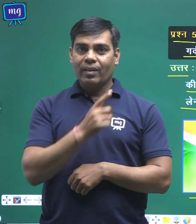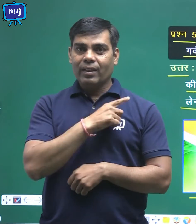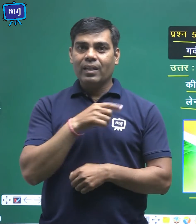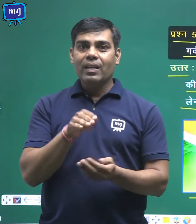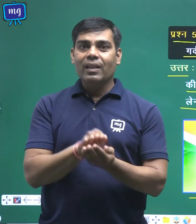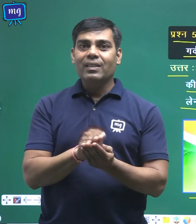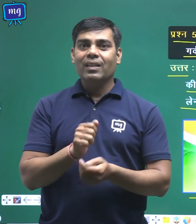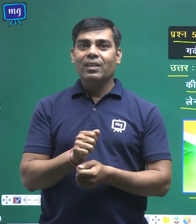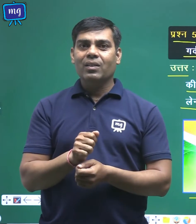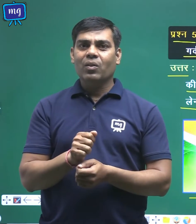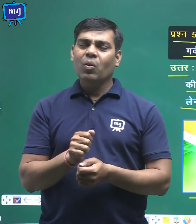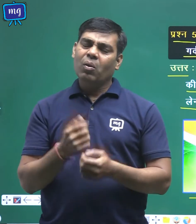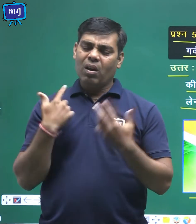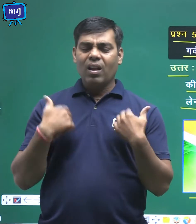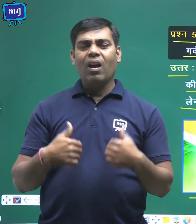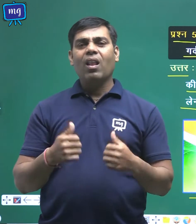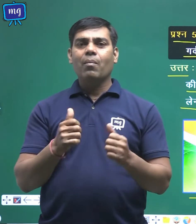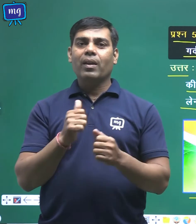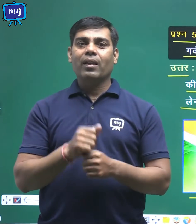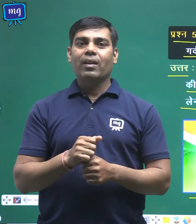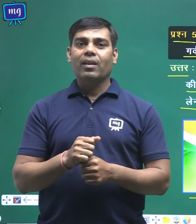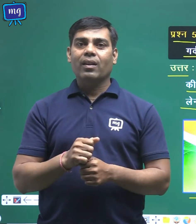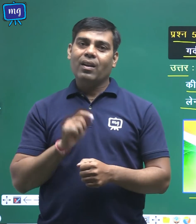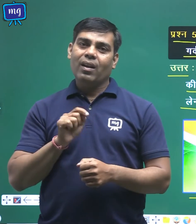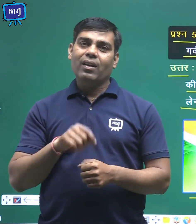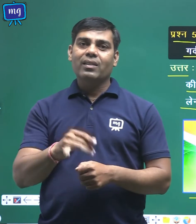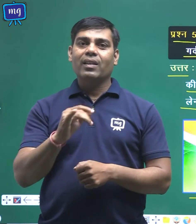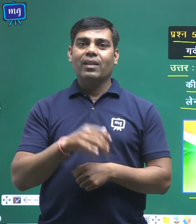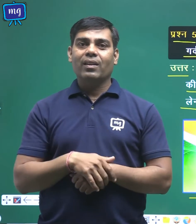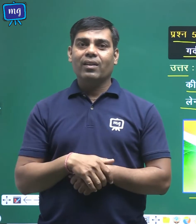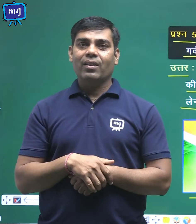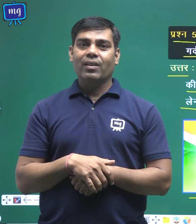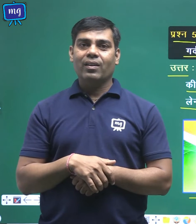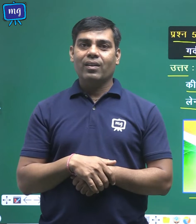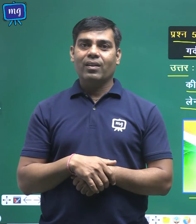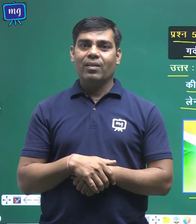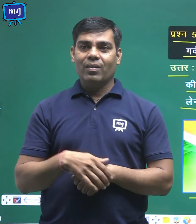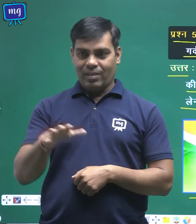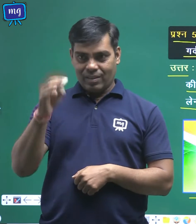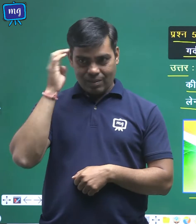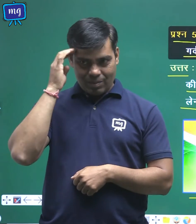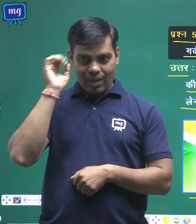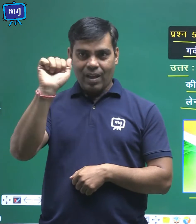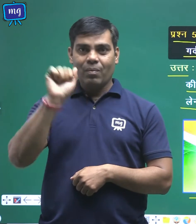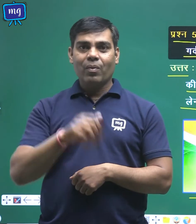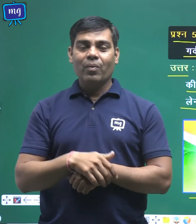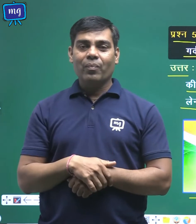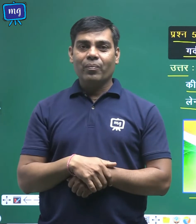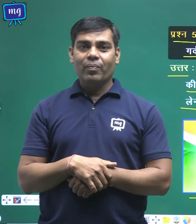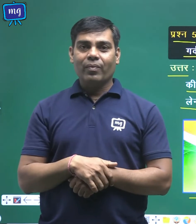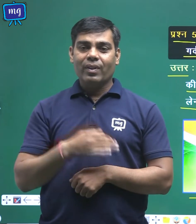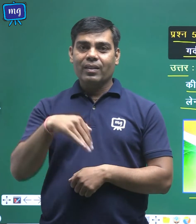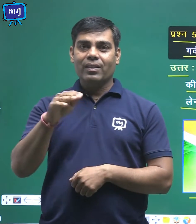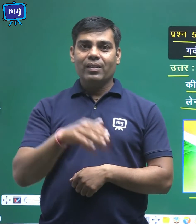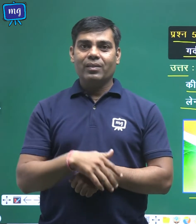रक्षा हर हाल में करनी चाहिए। समझ में आया आपको?